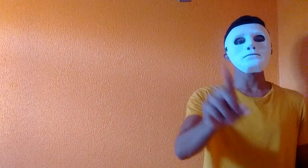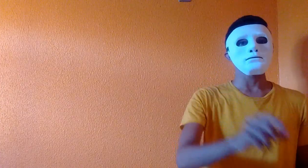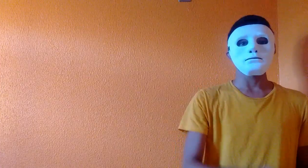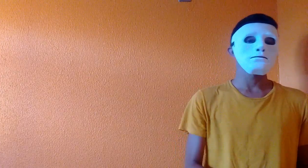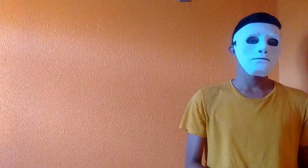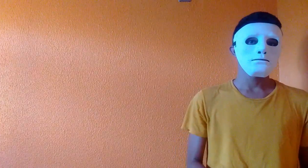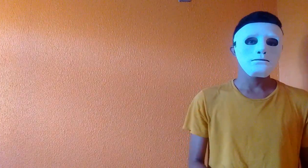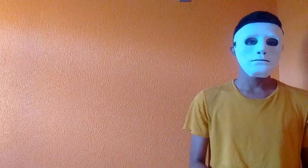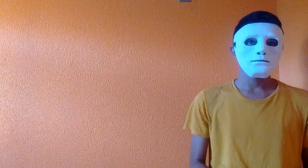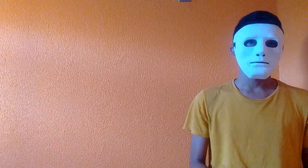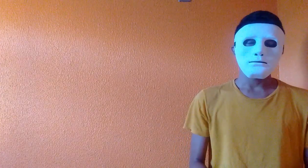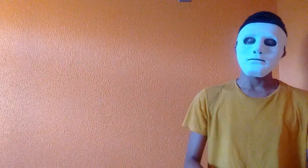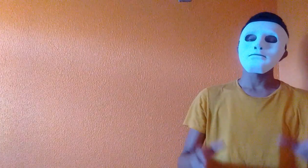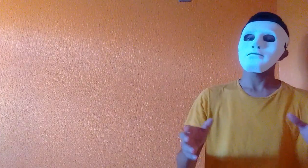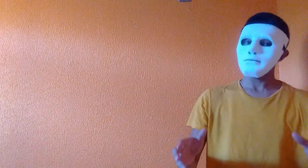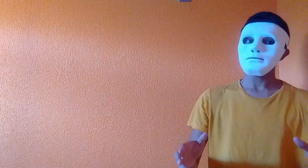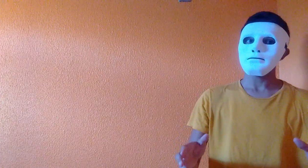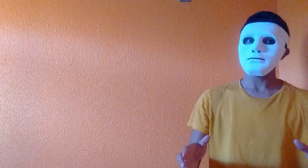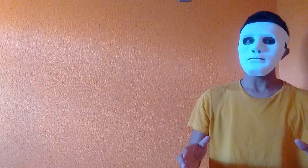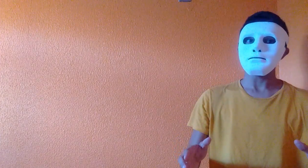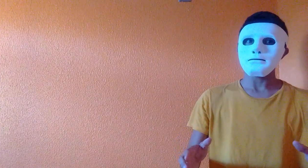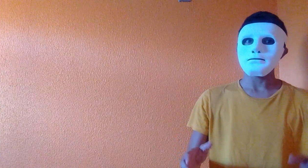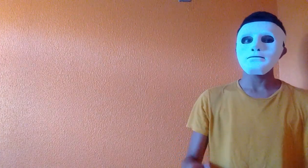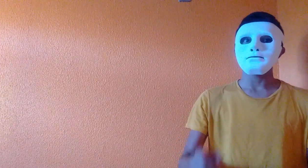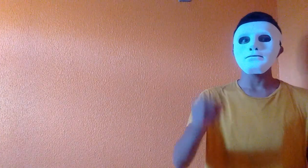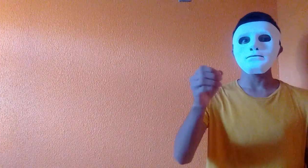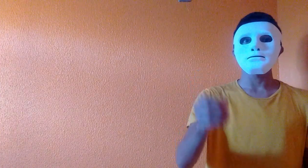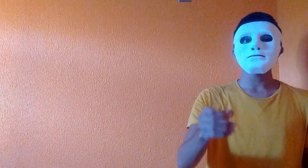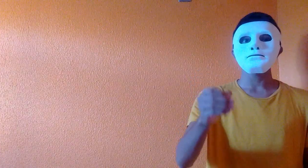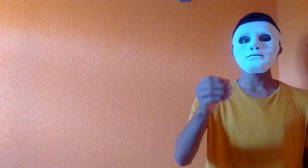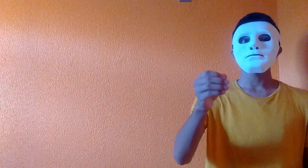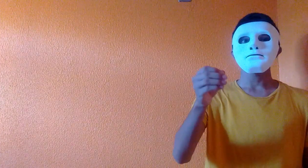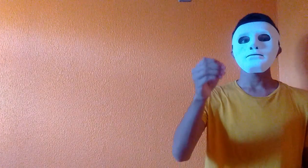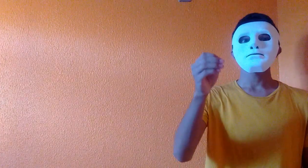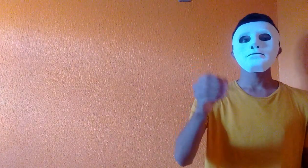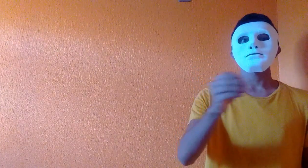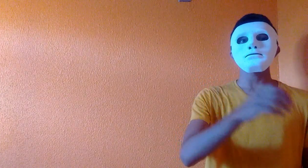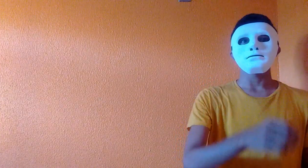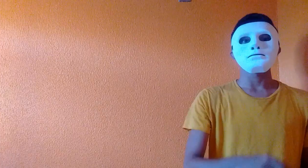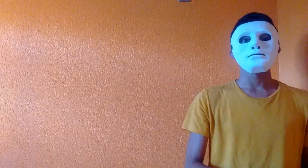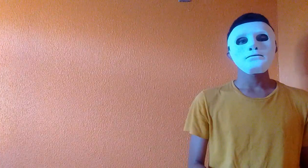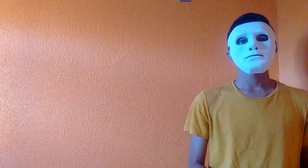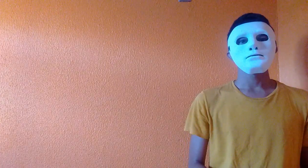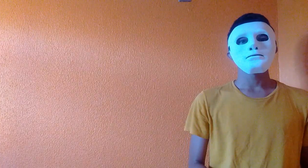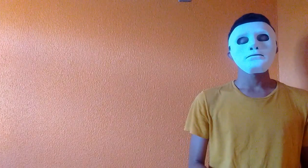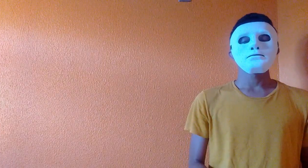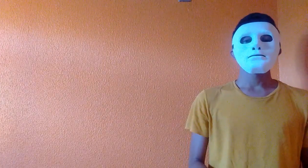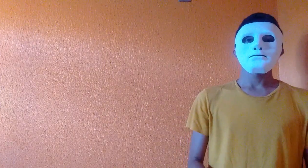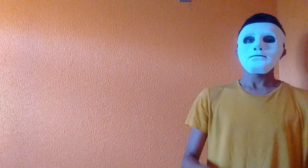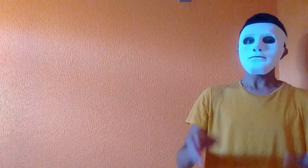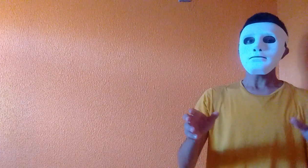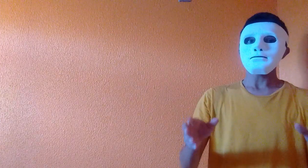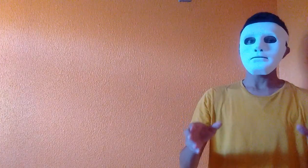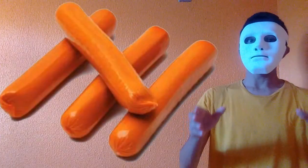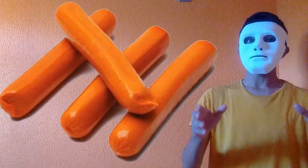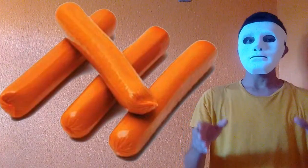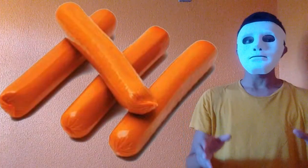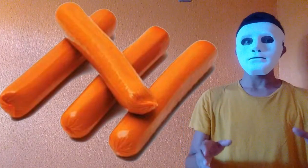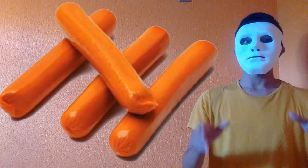21%, a ponto de ser comparado com o risco do tabaco. O problema principal está